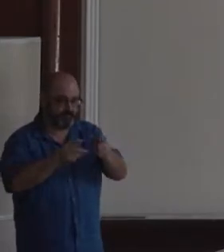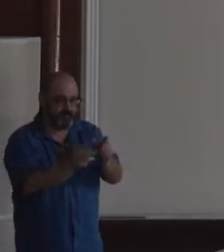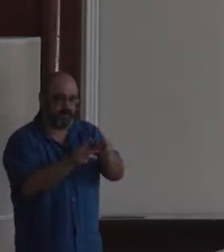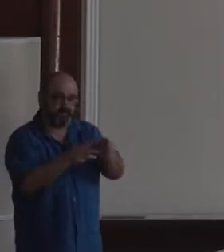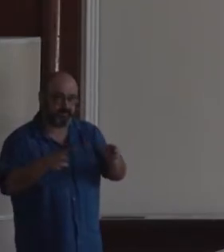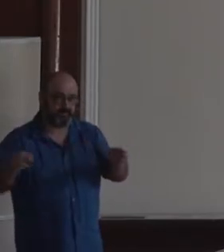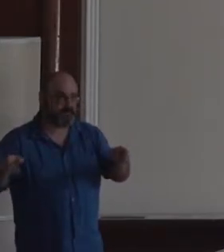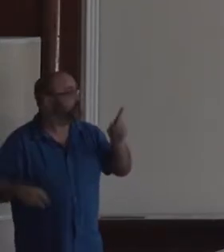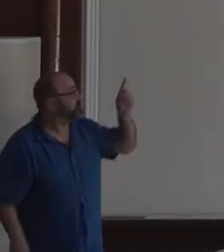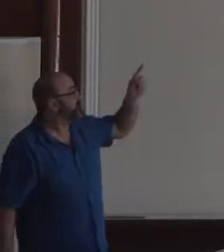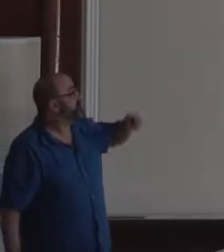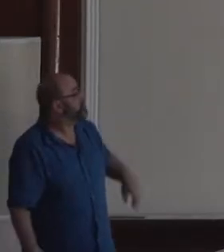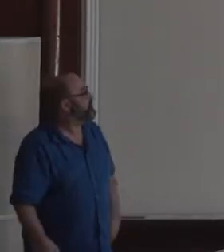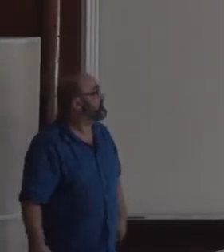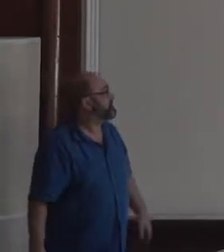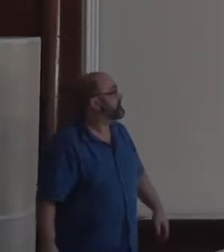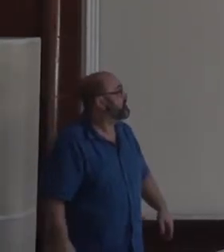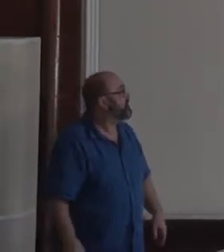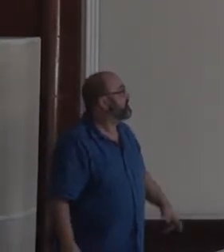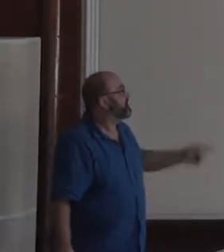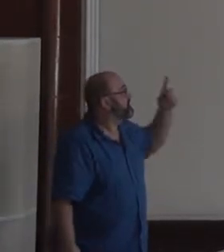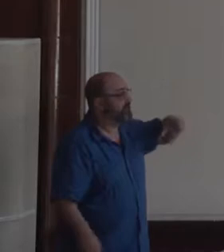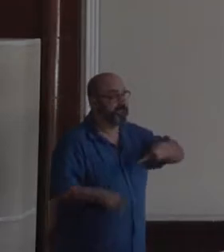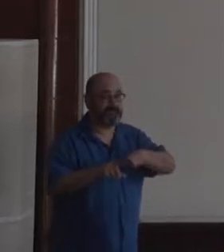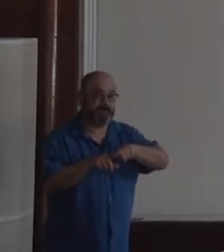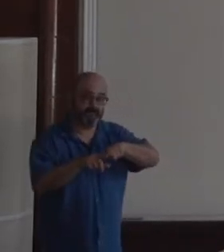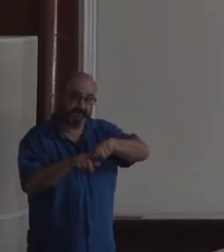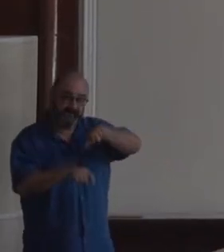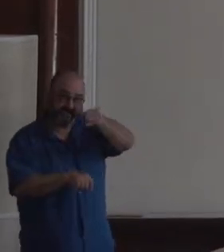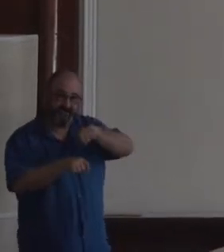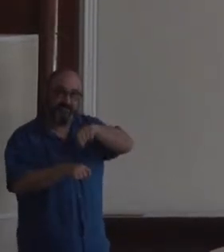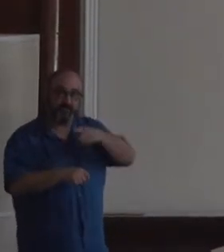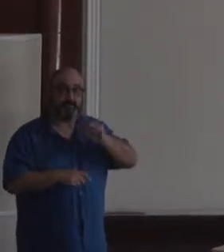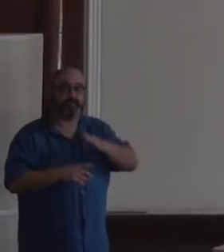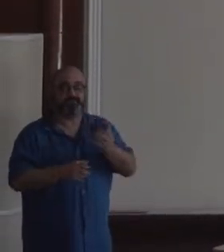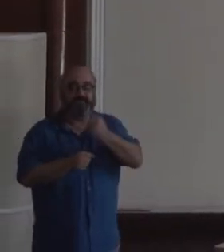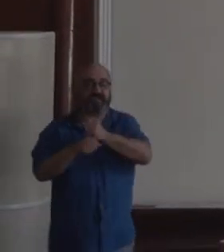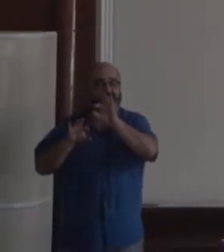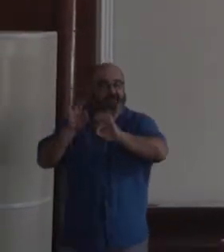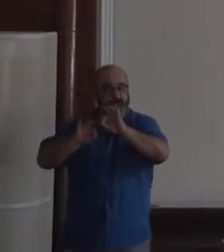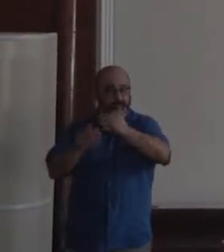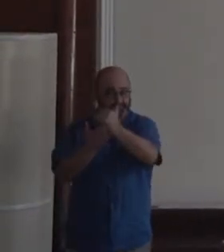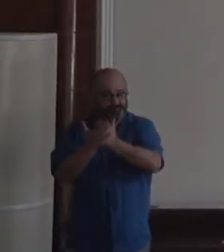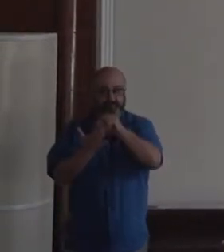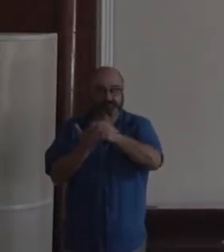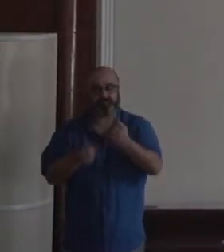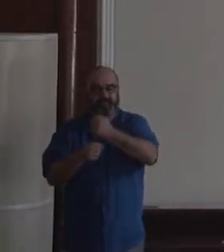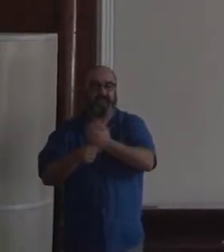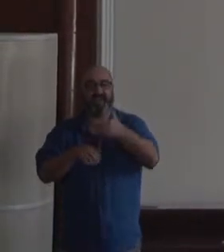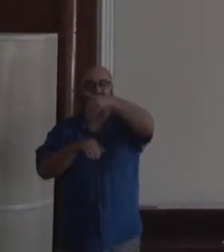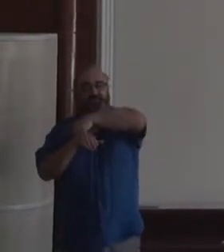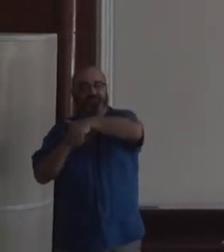espaces. Et dans un test qu'on ferait avec UnitTest, on peut faire un setup où on va créer un fichier